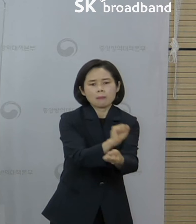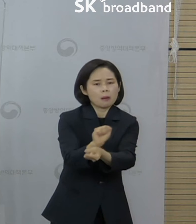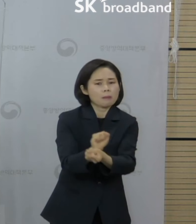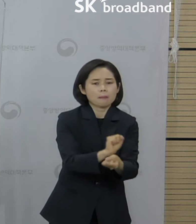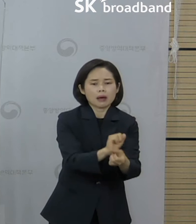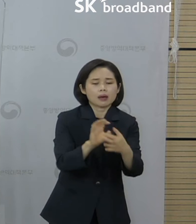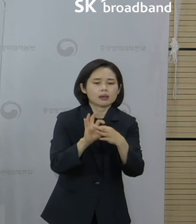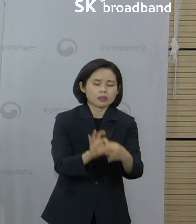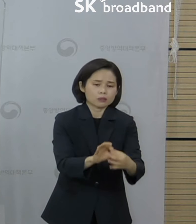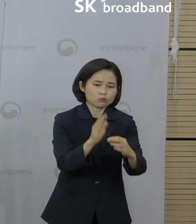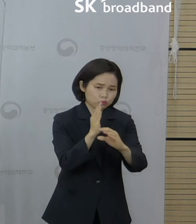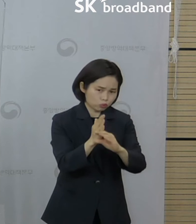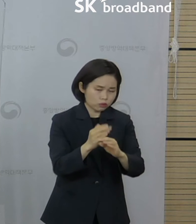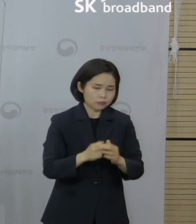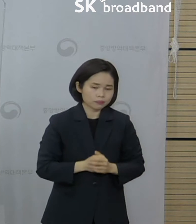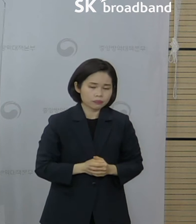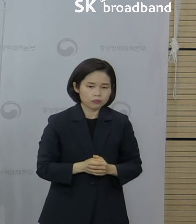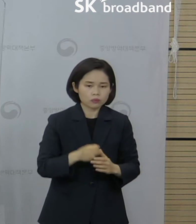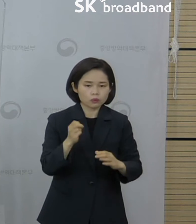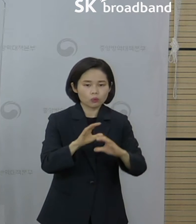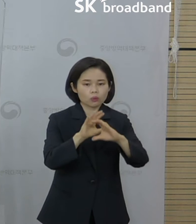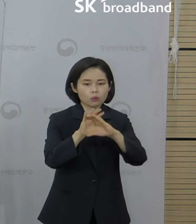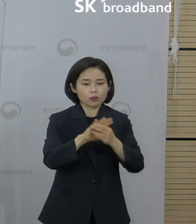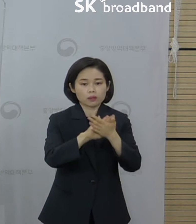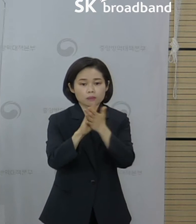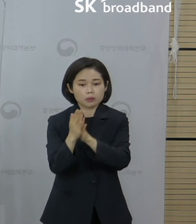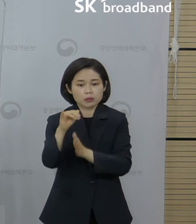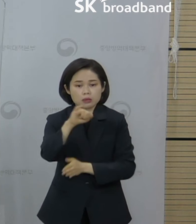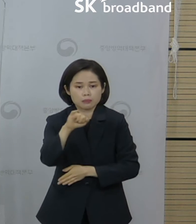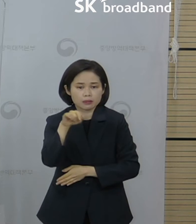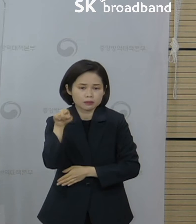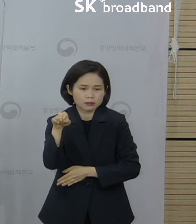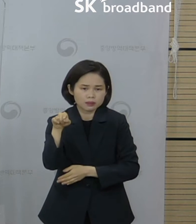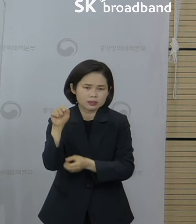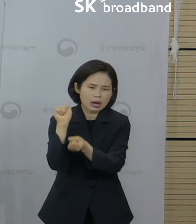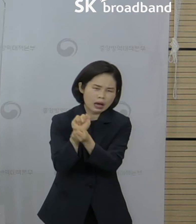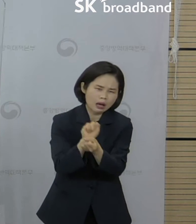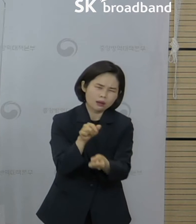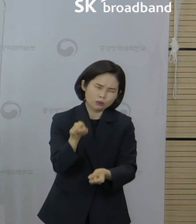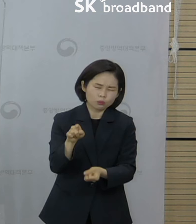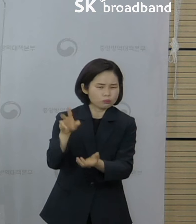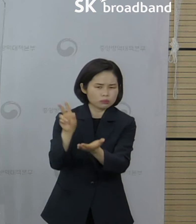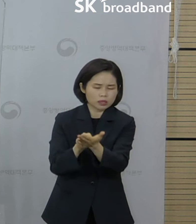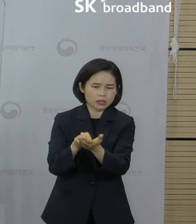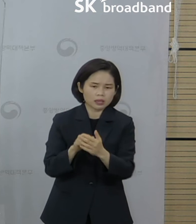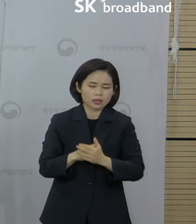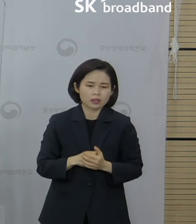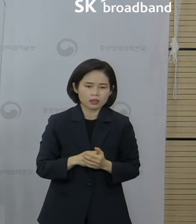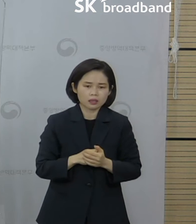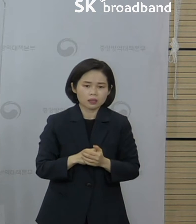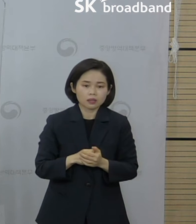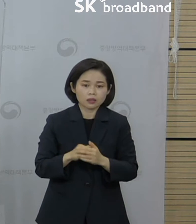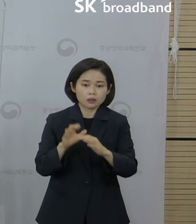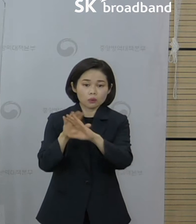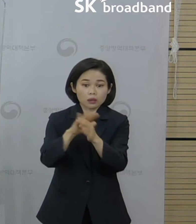더구나 변이 발생과 확산도 문제입니다. 이러한 변이는